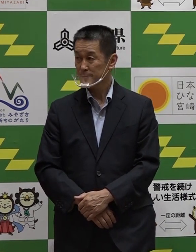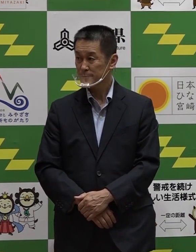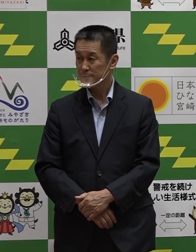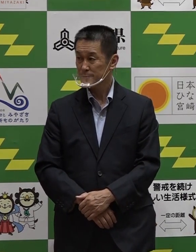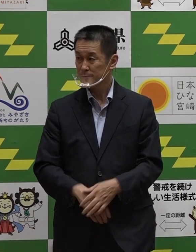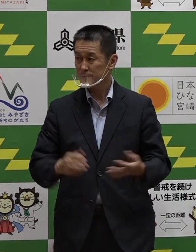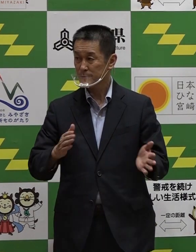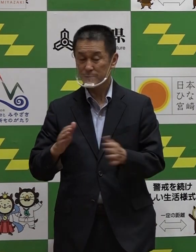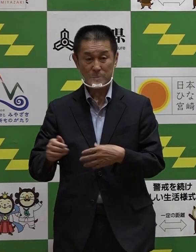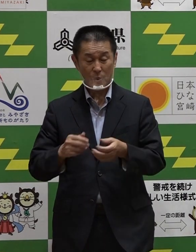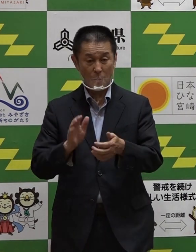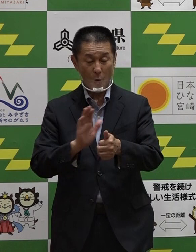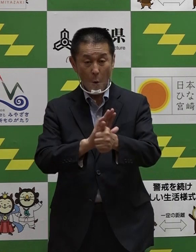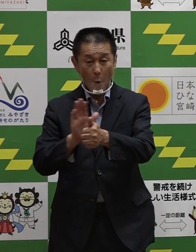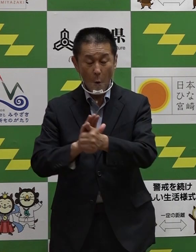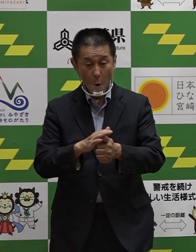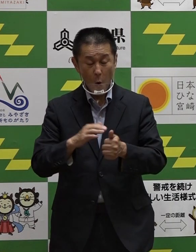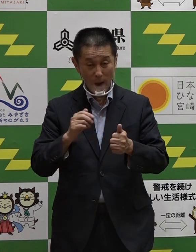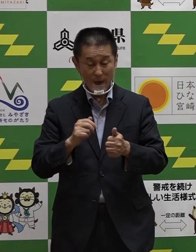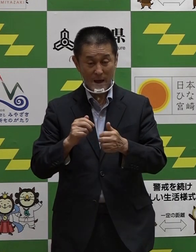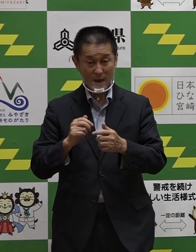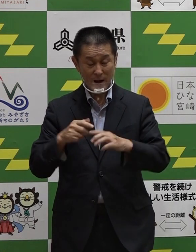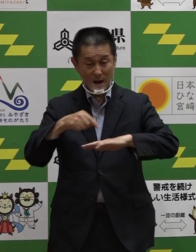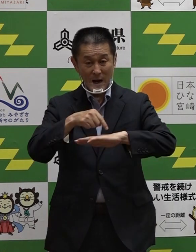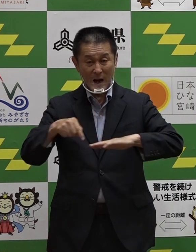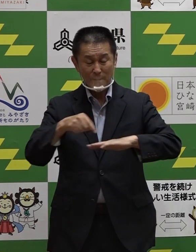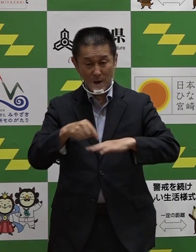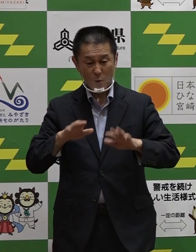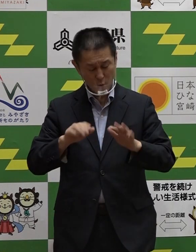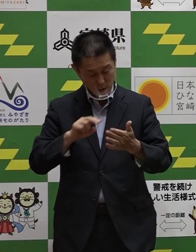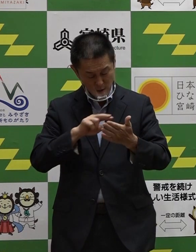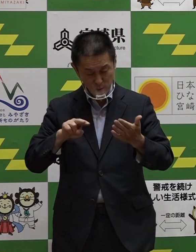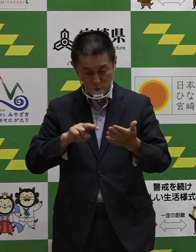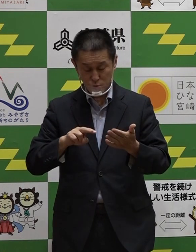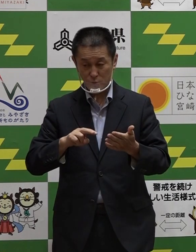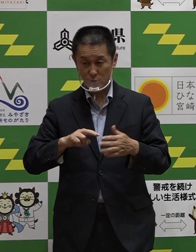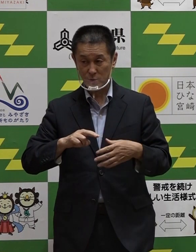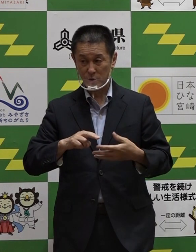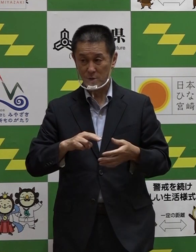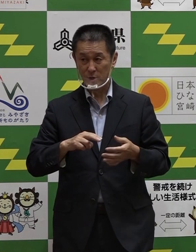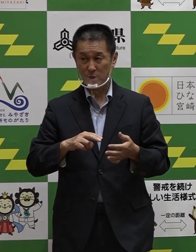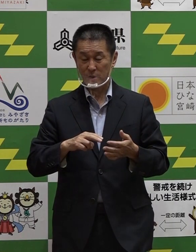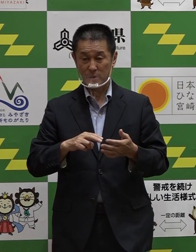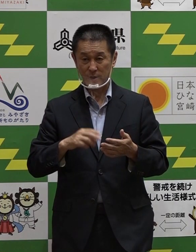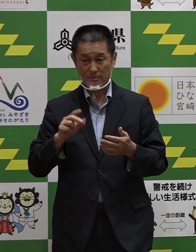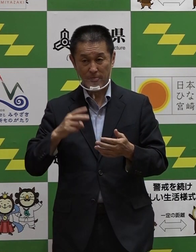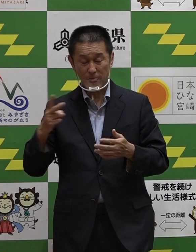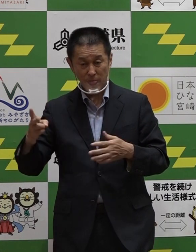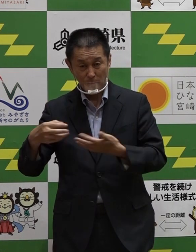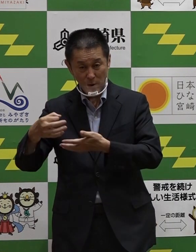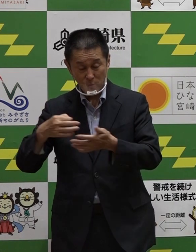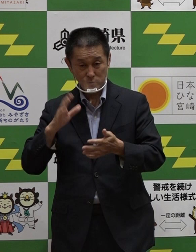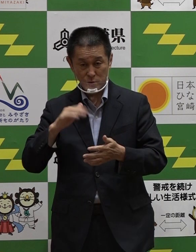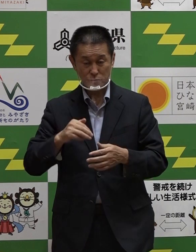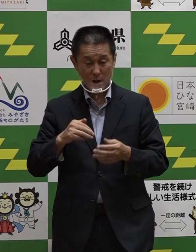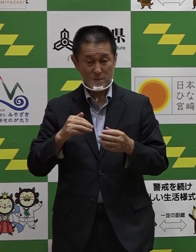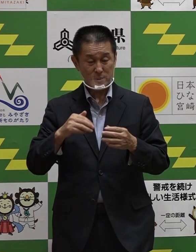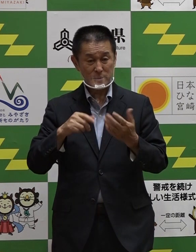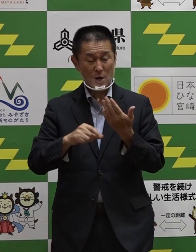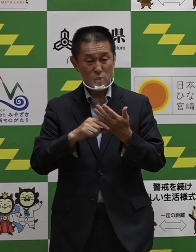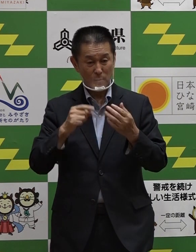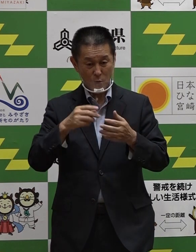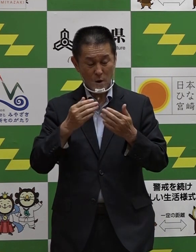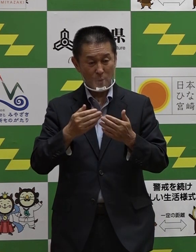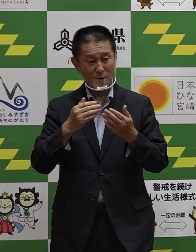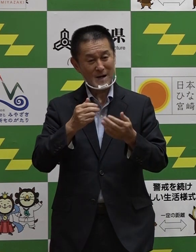追加で応援キャンペーンについてはいフラフルタの転売は不可能ということだったんですけれども、はい、例えば贈答とかについては